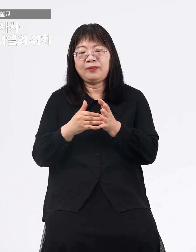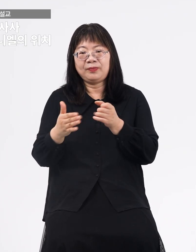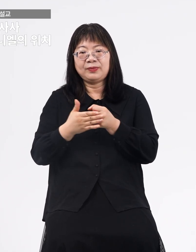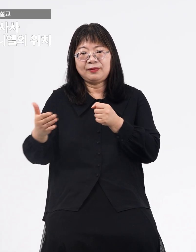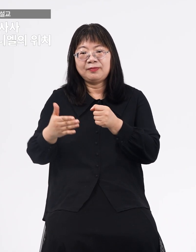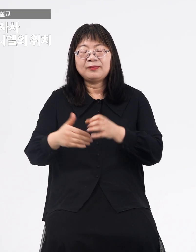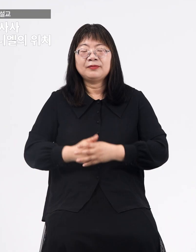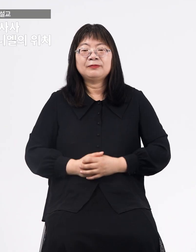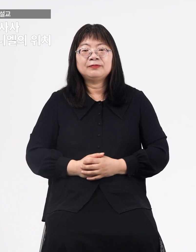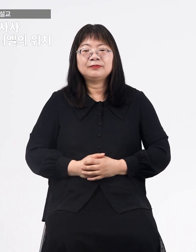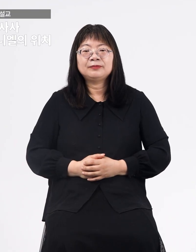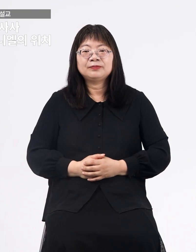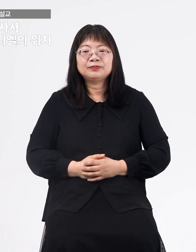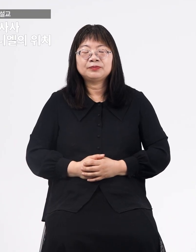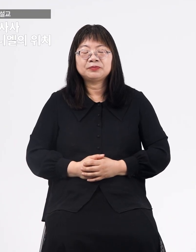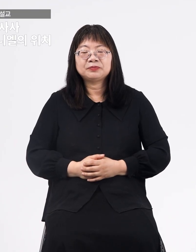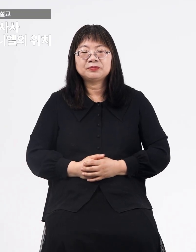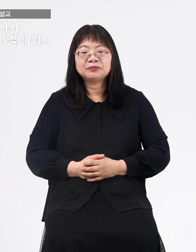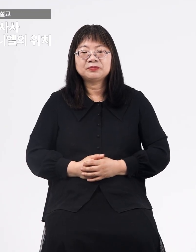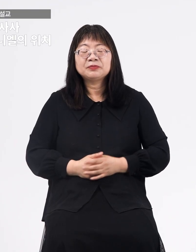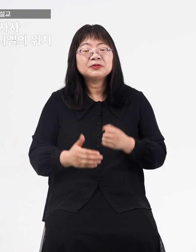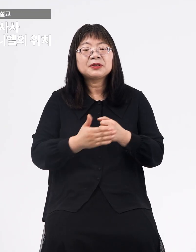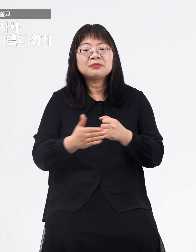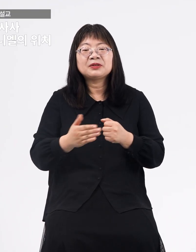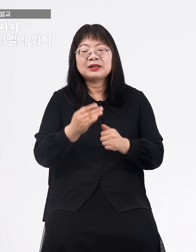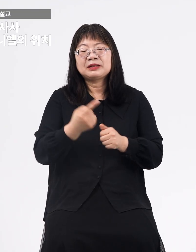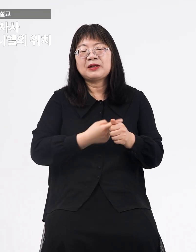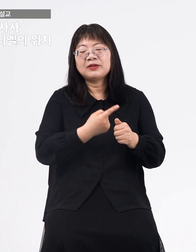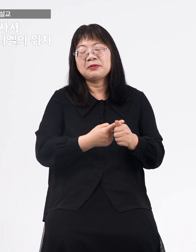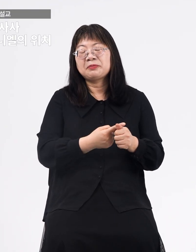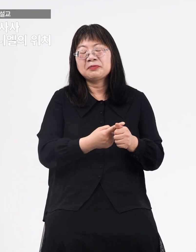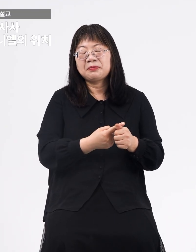슬그머니 타협을 해서 남겨둡니다.